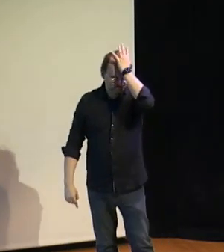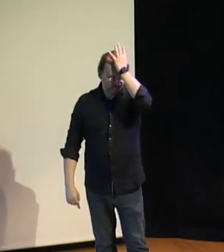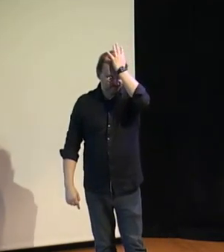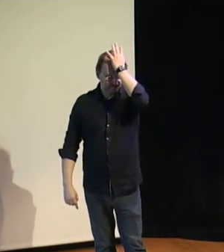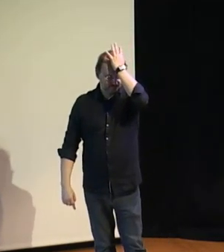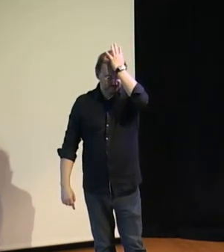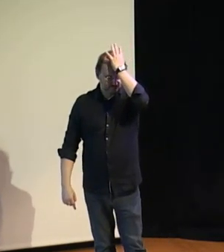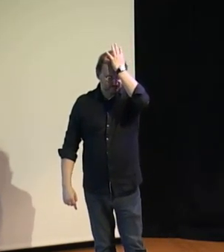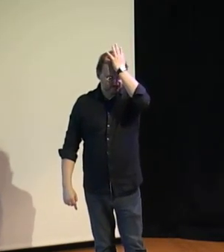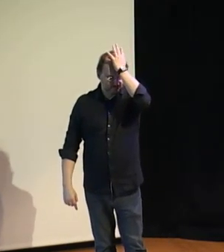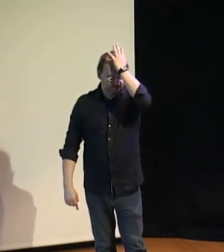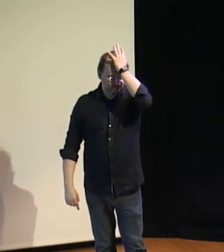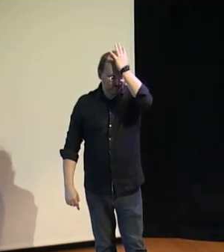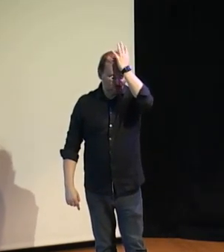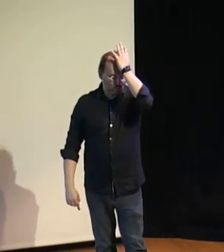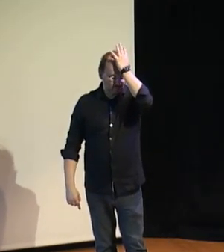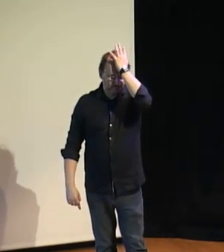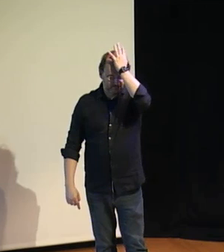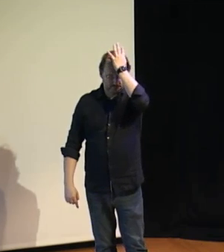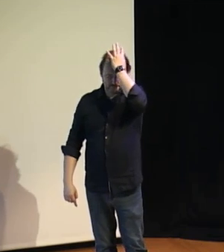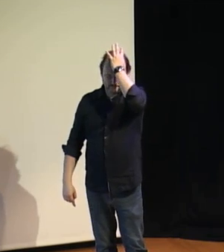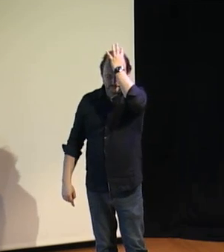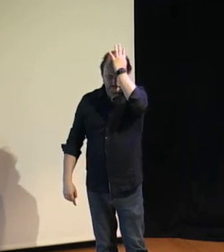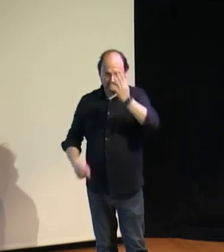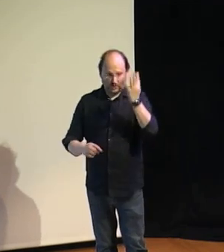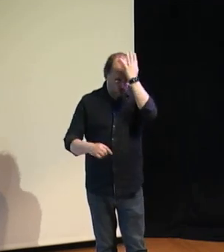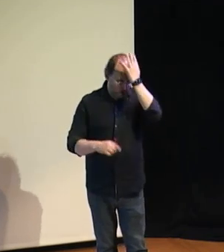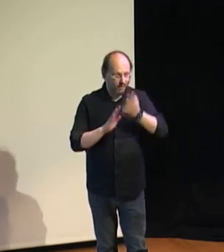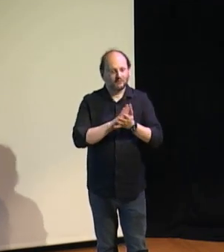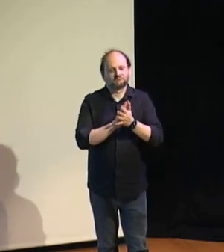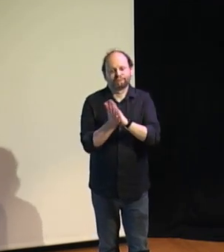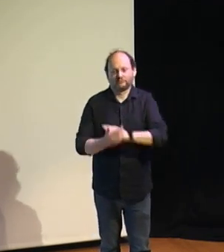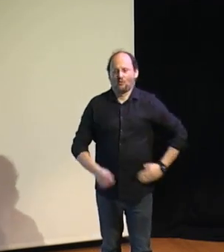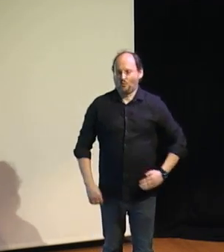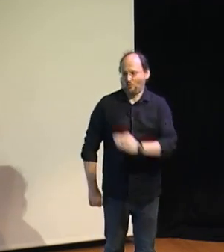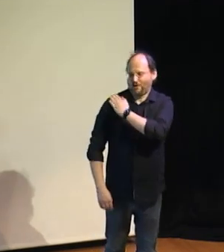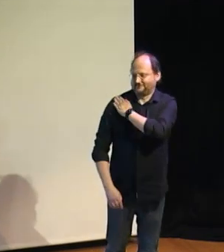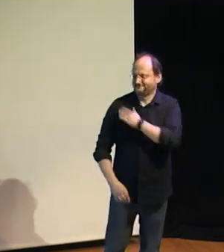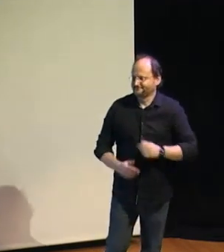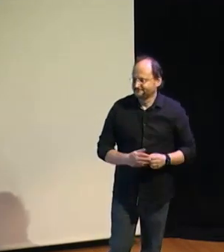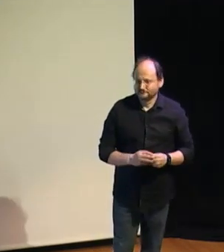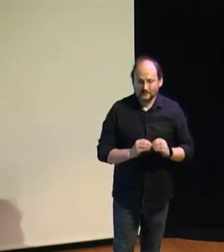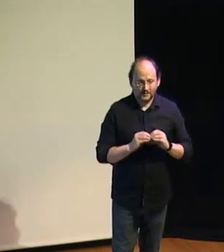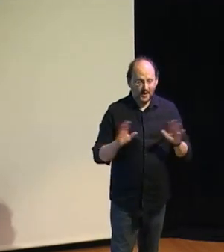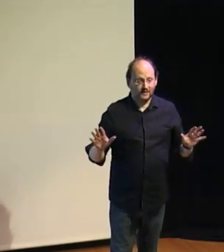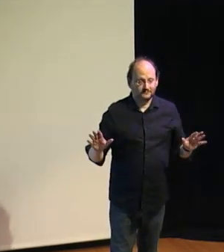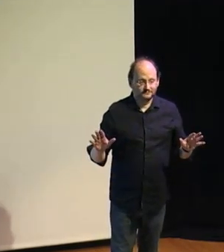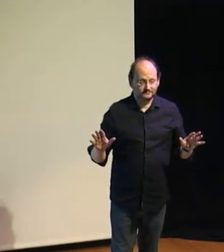a des vêtements qui étaient portés. Et le signe précédent,